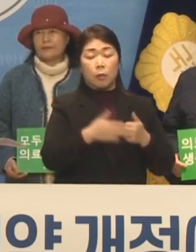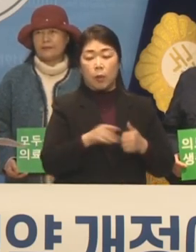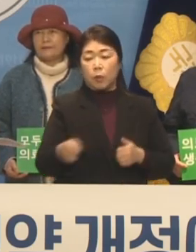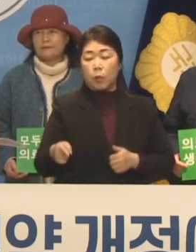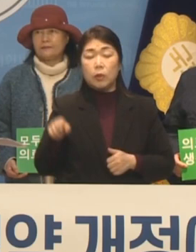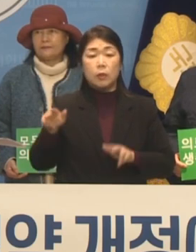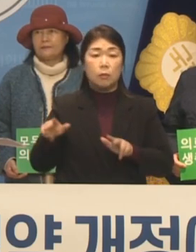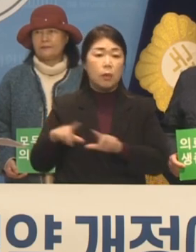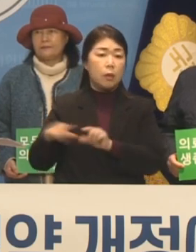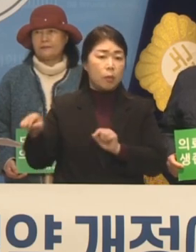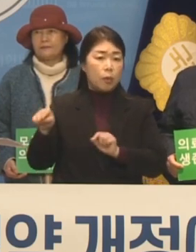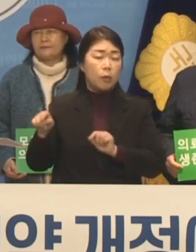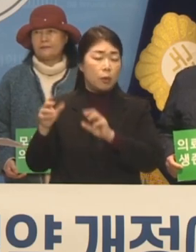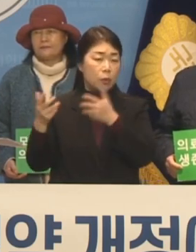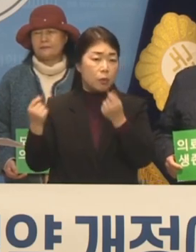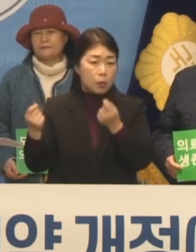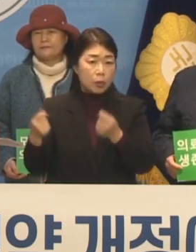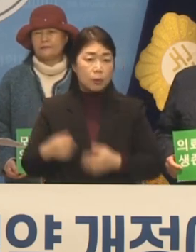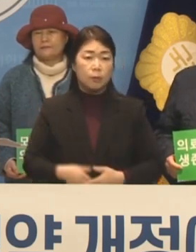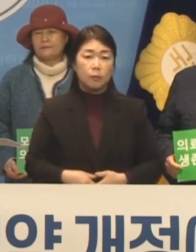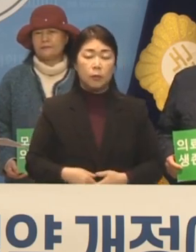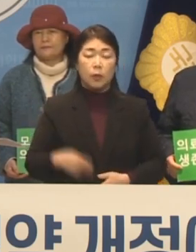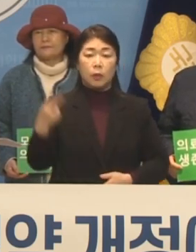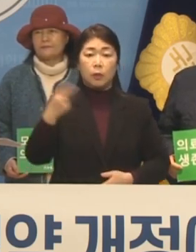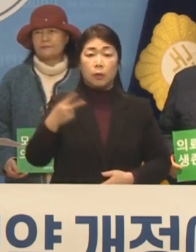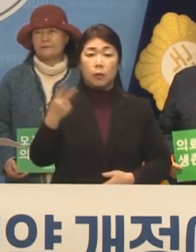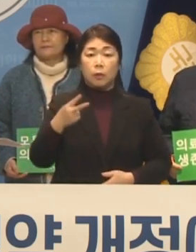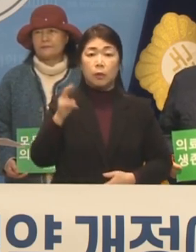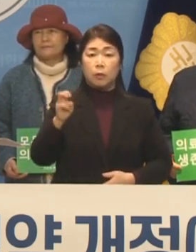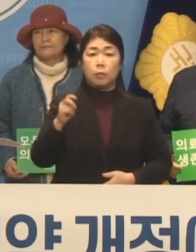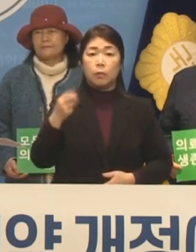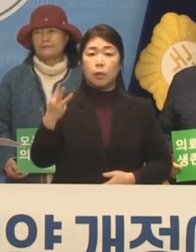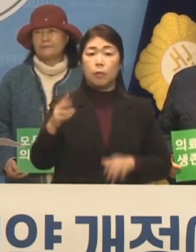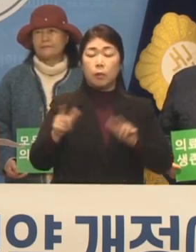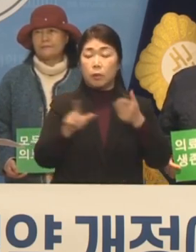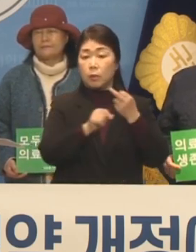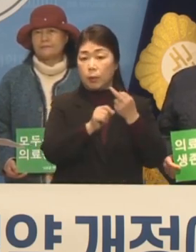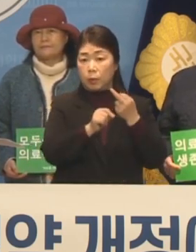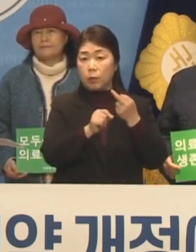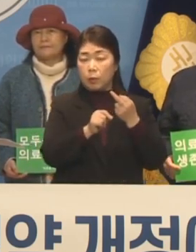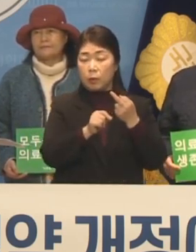나라 일본도 지난 2023년 12월